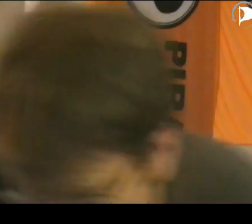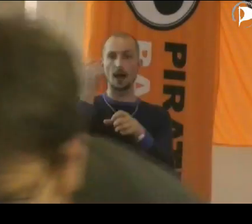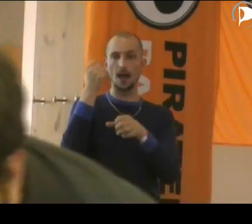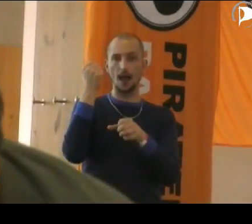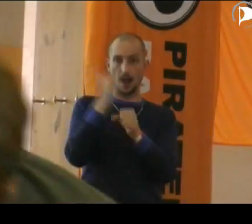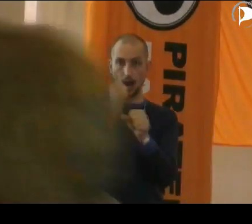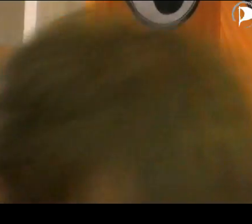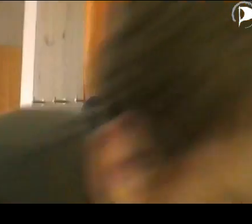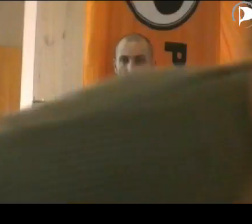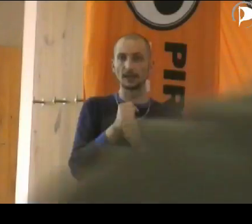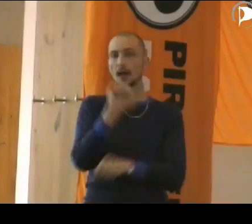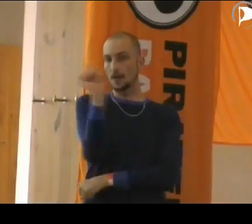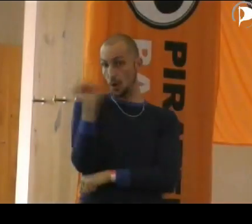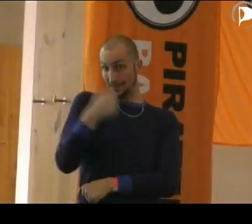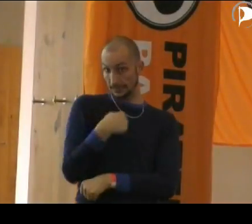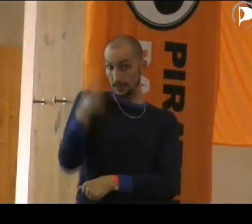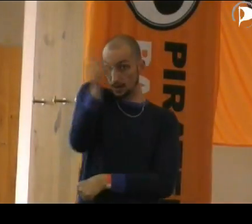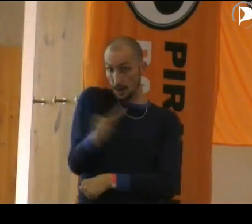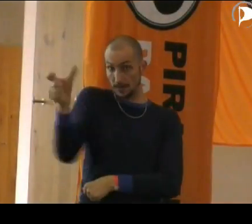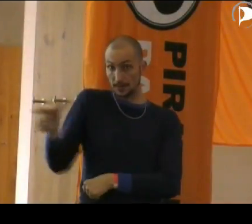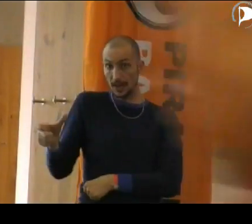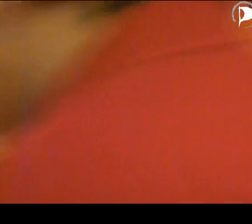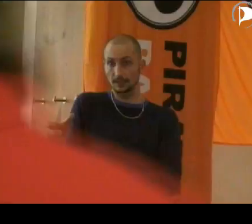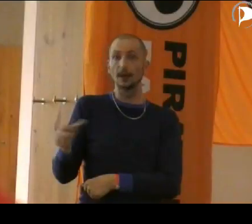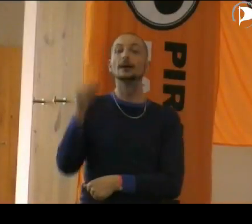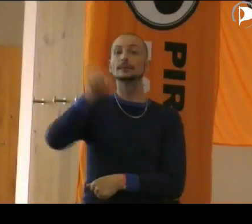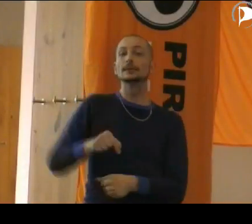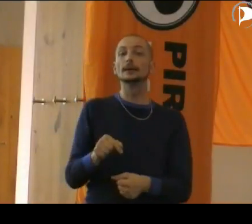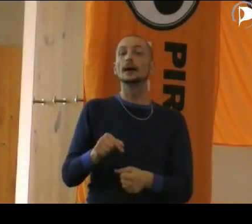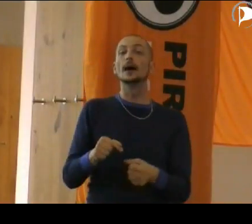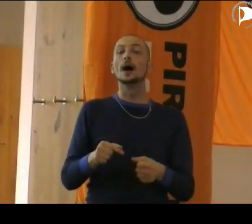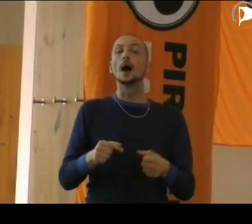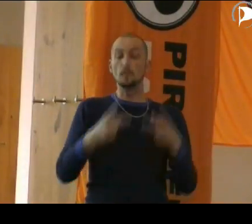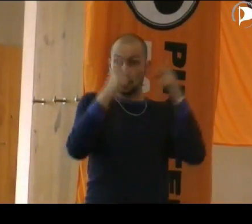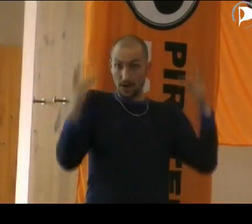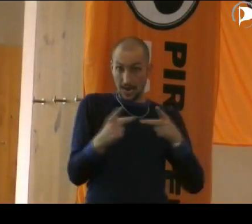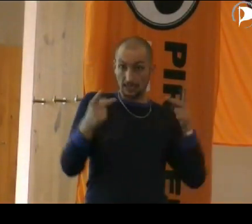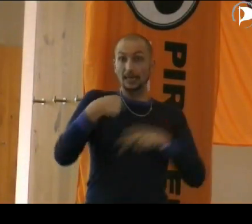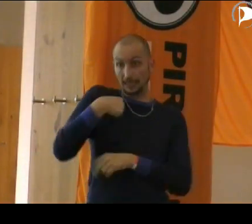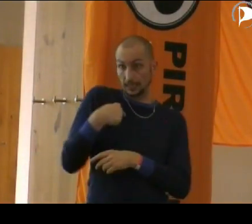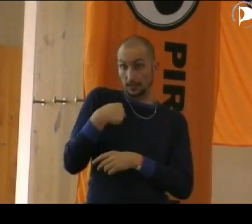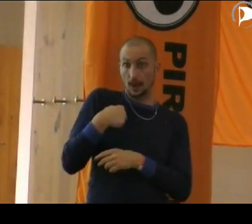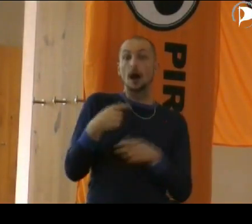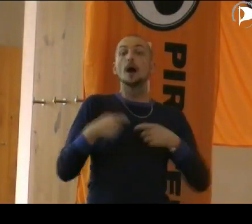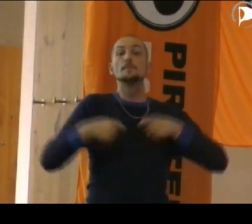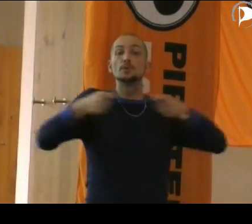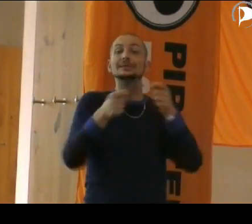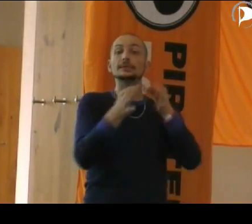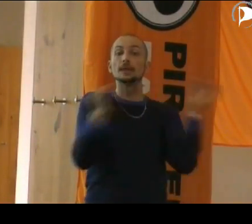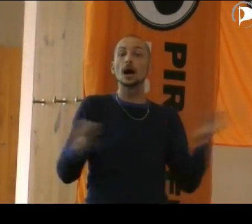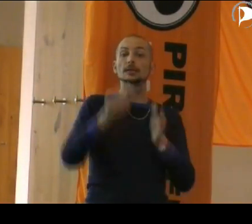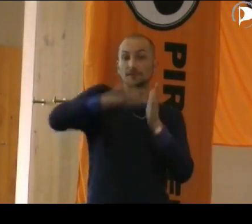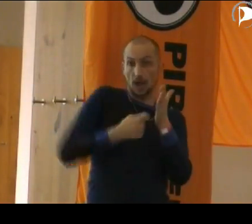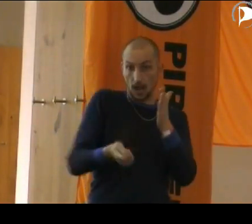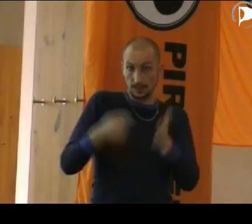für mich das wichtigste projekt das anstehen wird ist die vorbereitung zur bundestagswahl das bedeutet nicht nur die aufstellung der